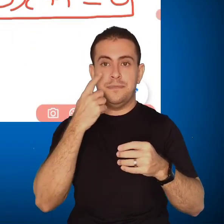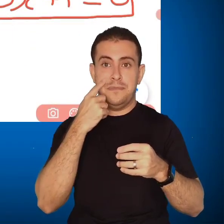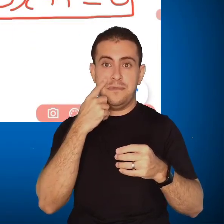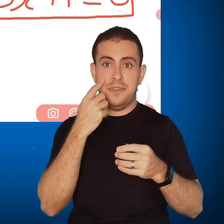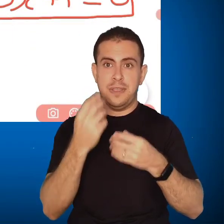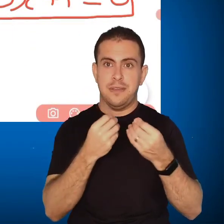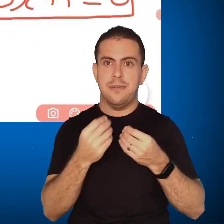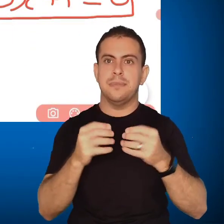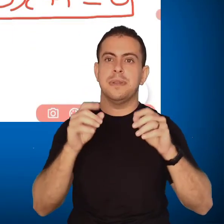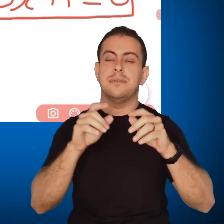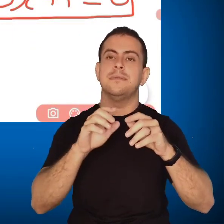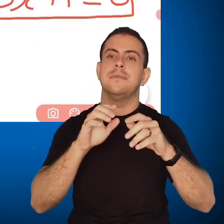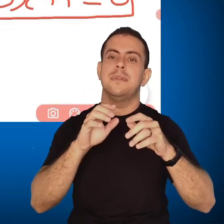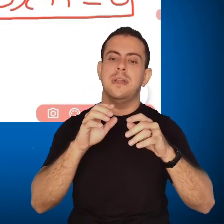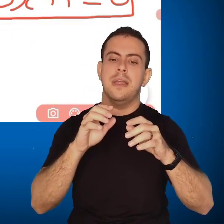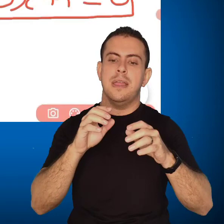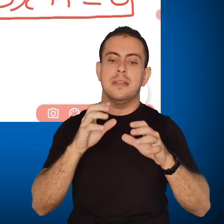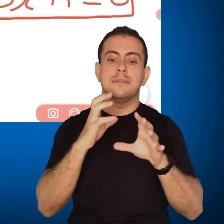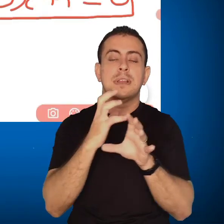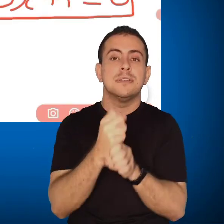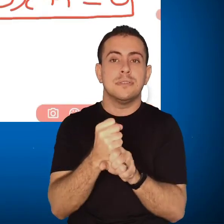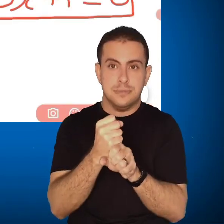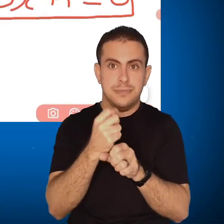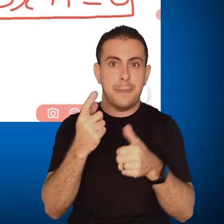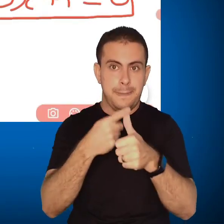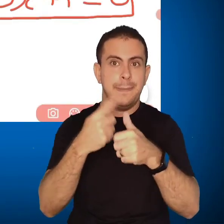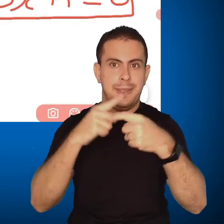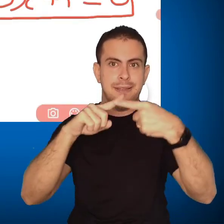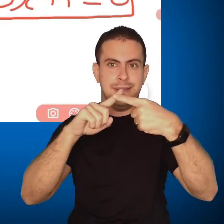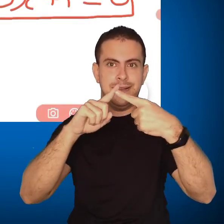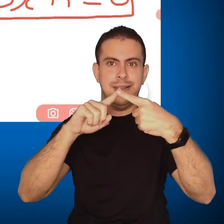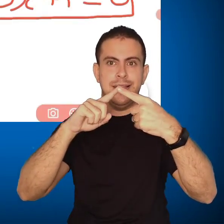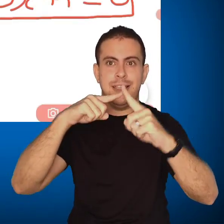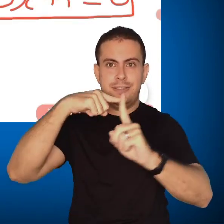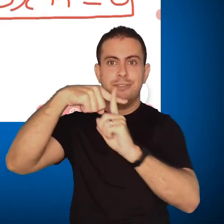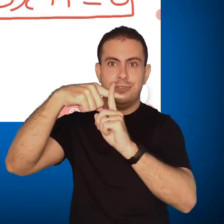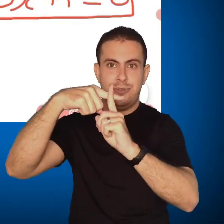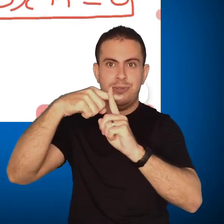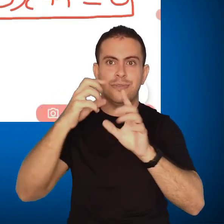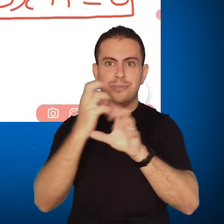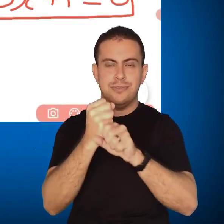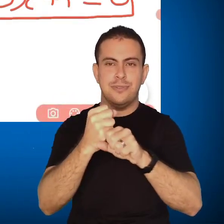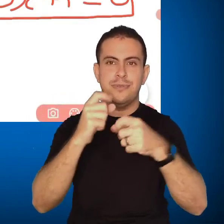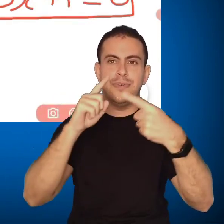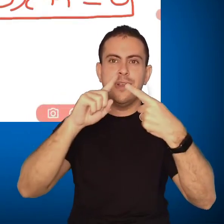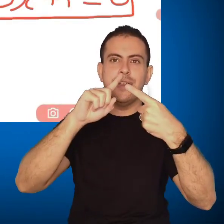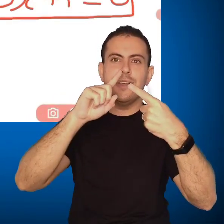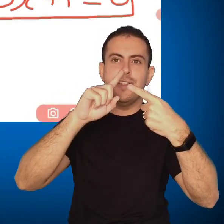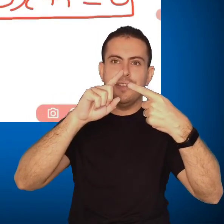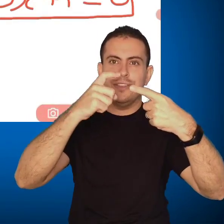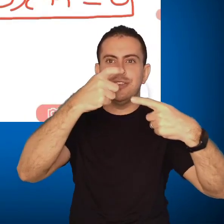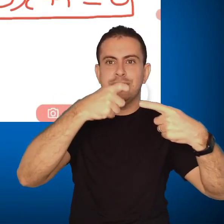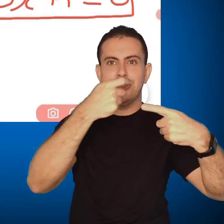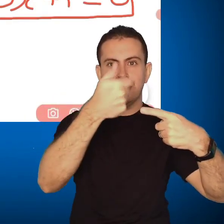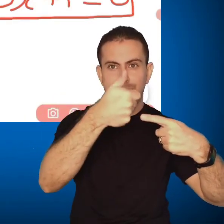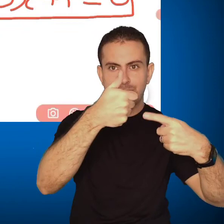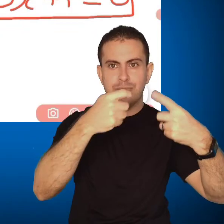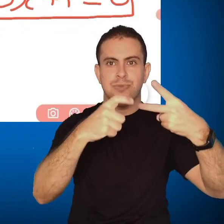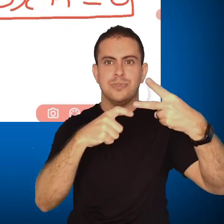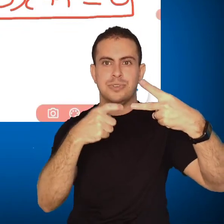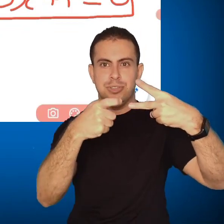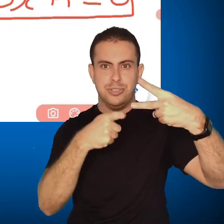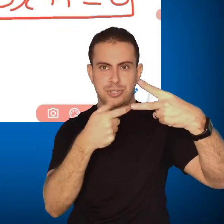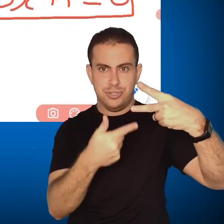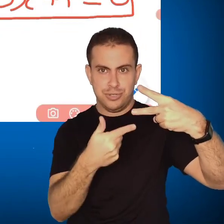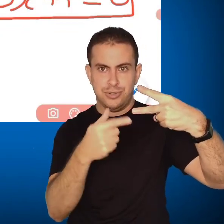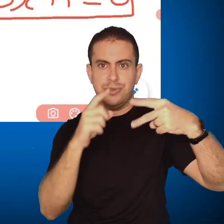lá então? Então eu somo elas duas, olha. Soma das raízes, né? 3 mais 2, eu sei